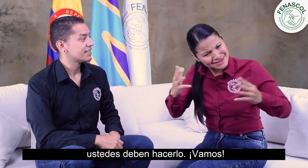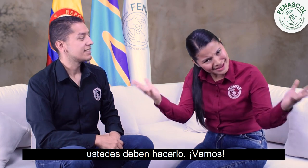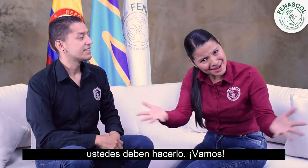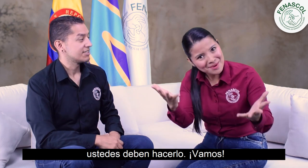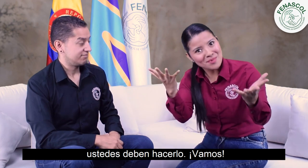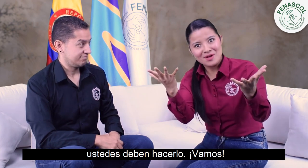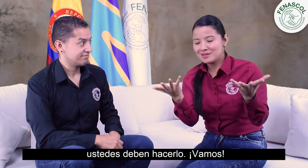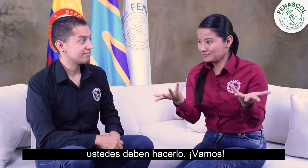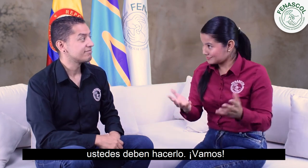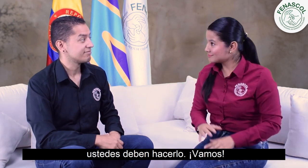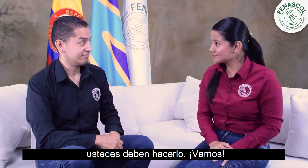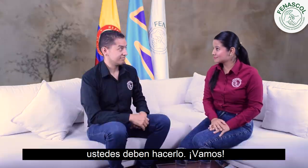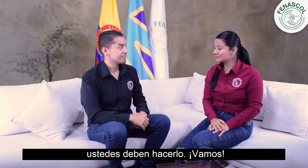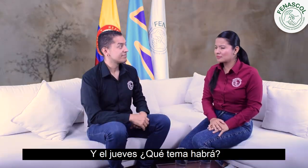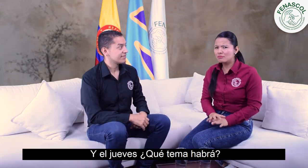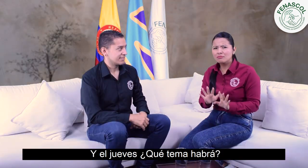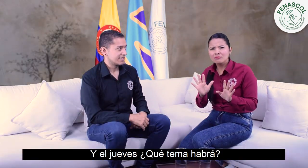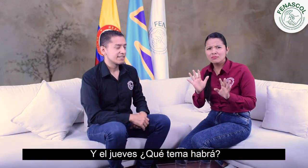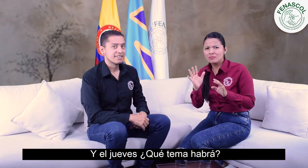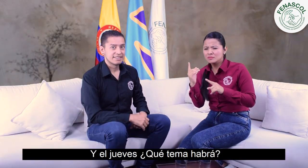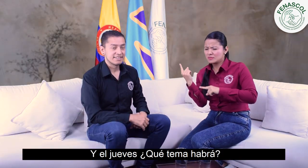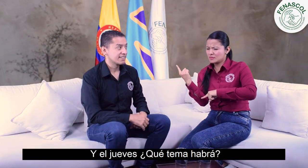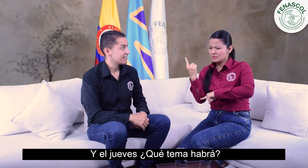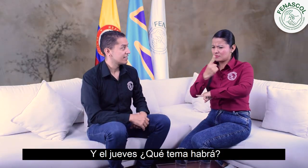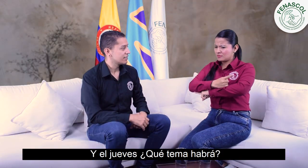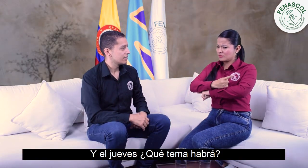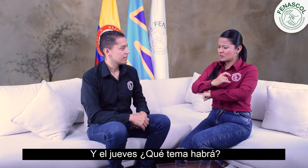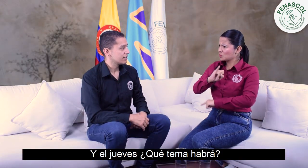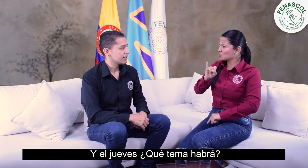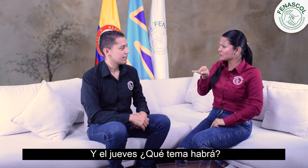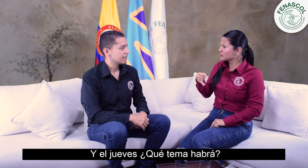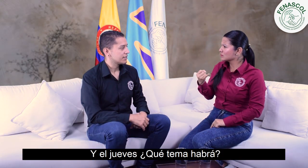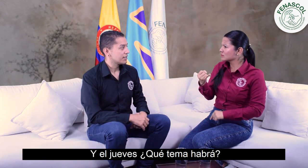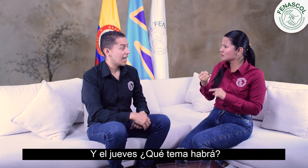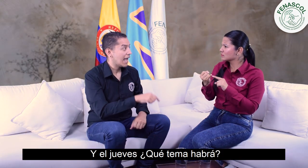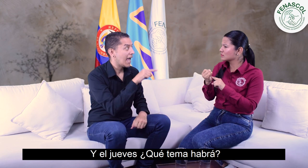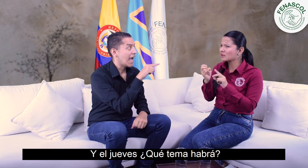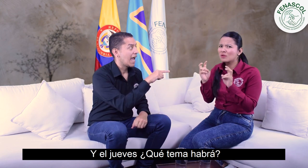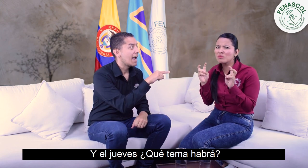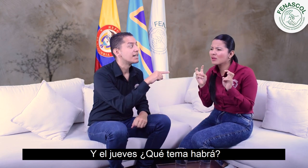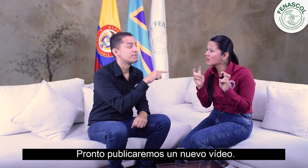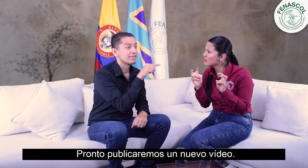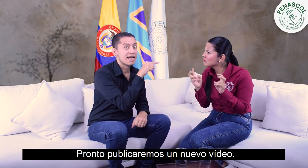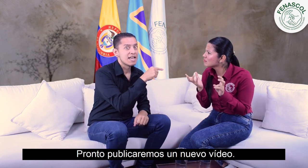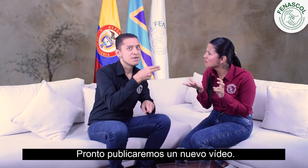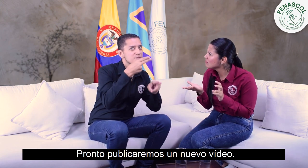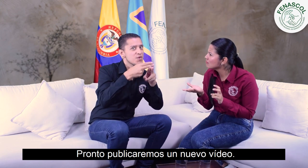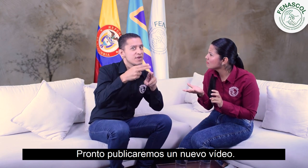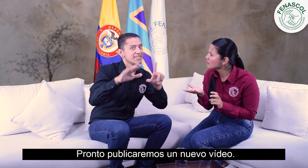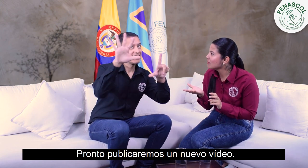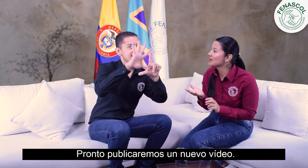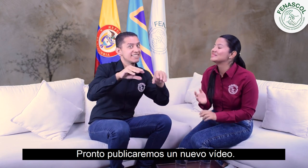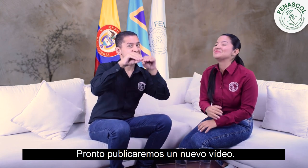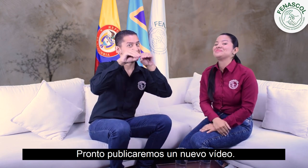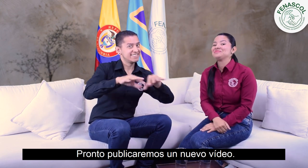hacerlo. ¡Vamos! Y el jueves, ¿qué tema habrá? Pronto publicaremos un nuevo video.